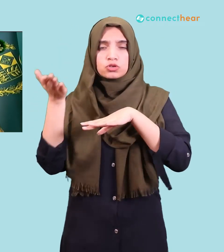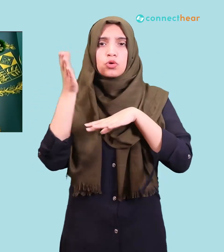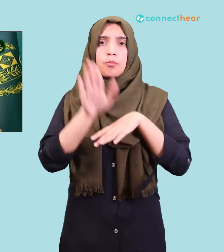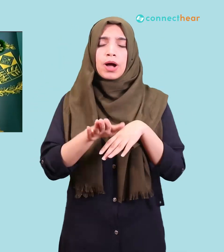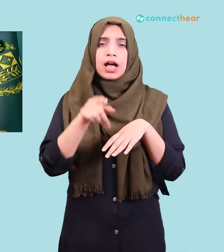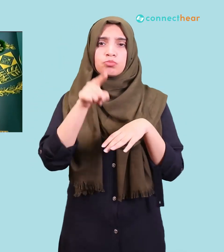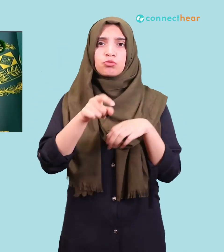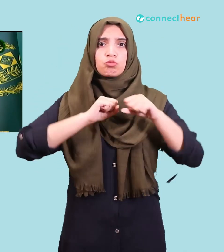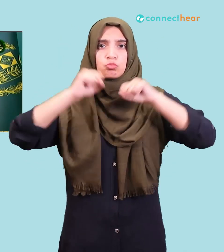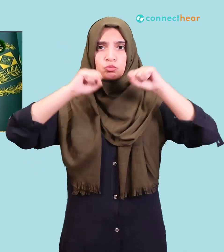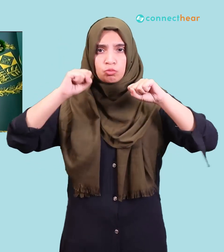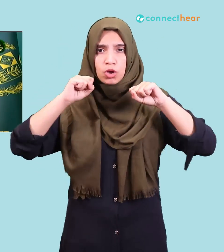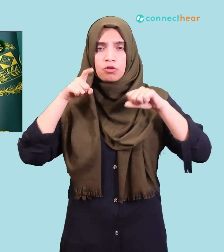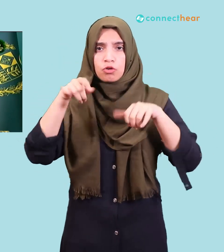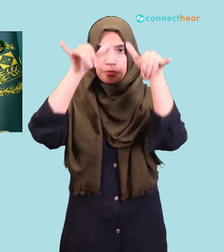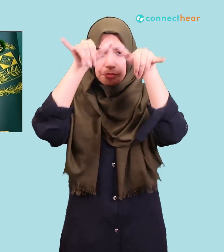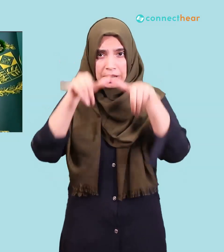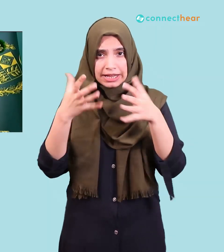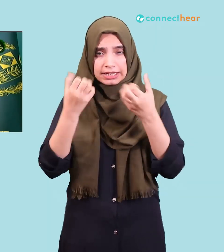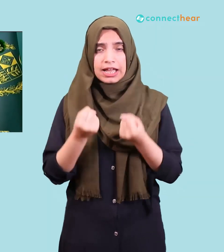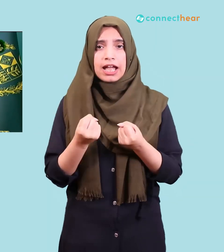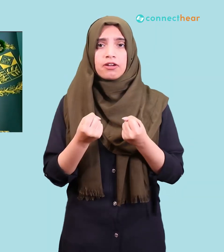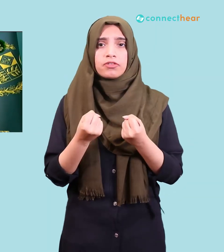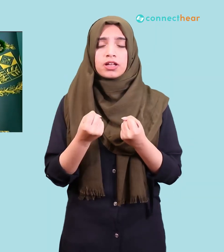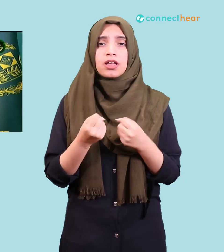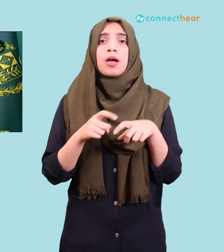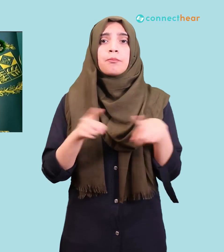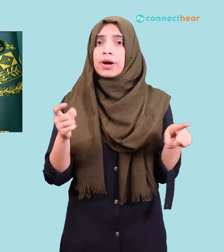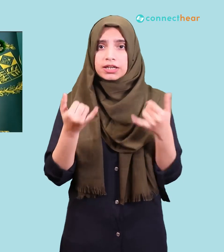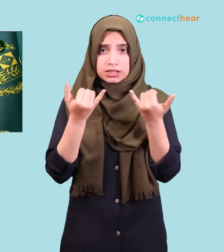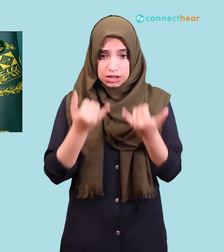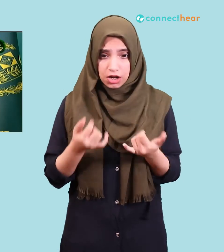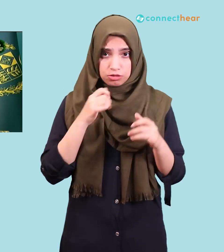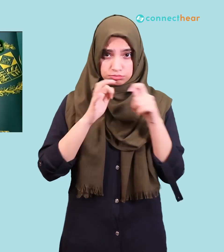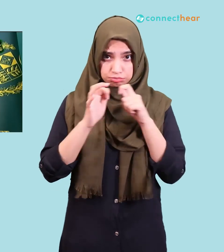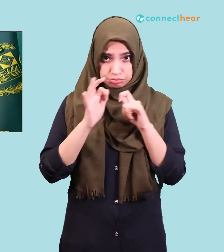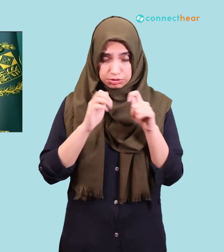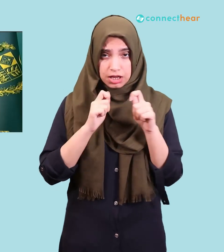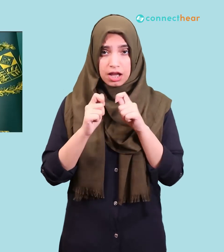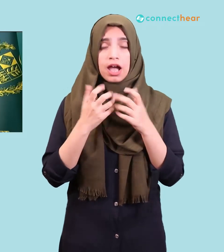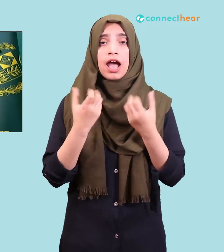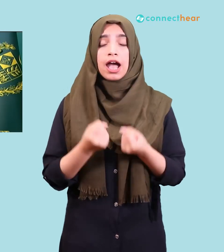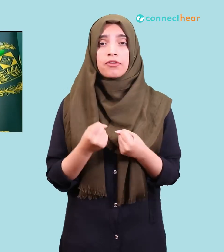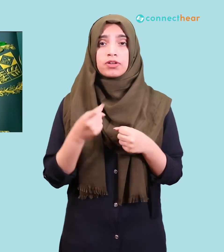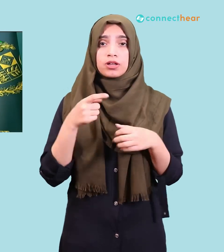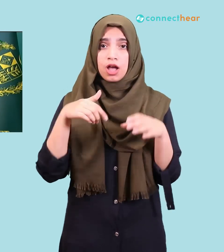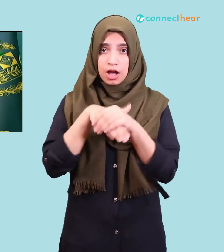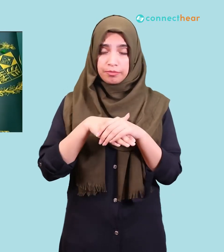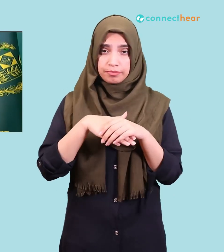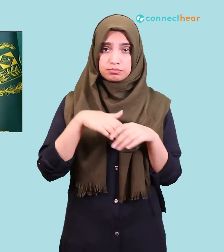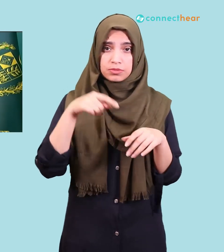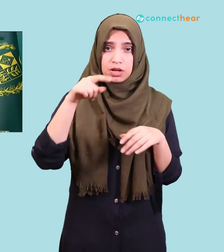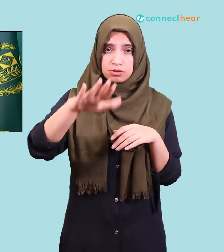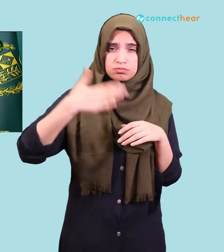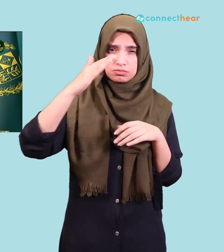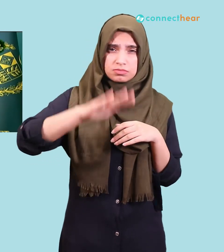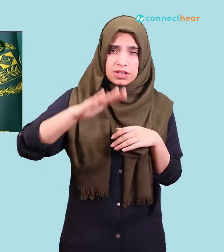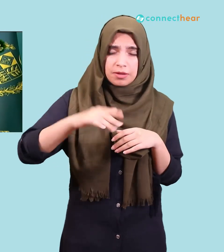ہیں. پھر ابھی مذاکرات چل رہے ہیں اور ہم نے یہ فیصلہ کیا ہوا تھا کہ ہم اسمبلی میں رکھیں گے اس